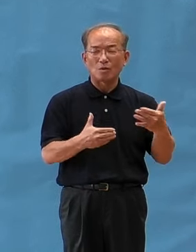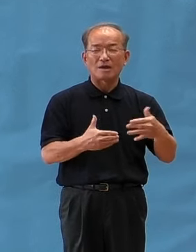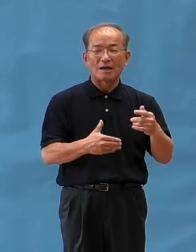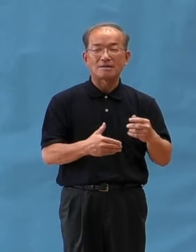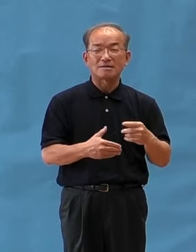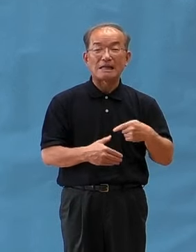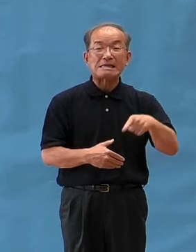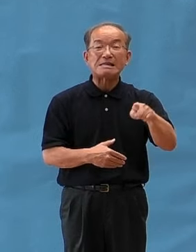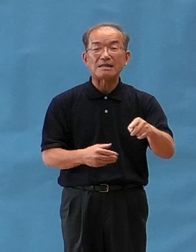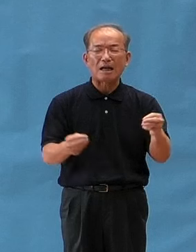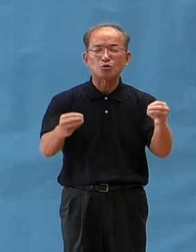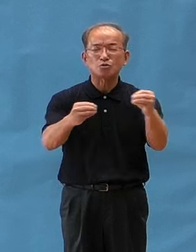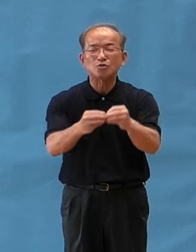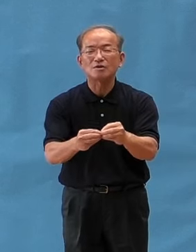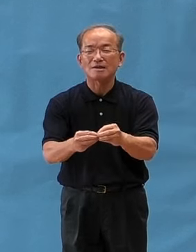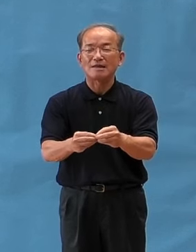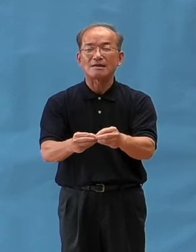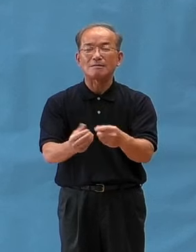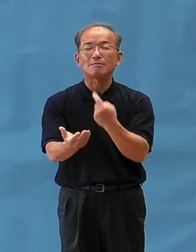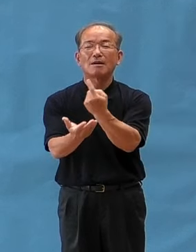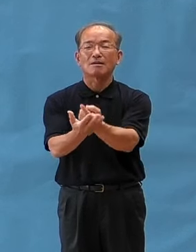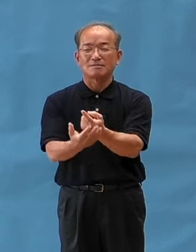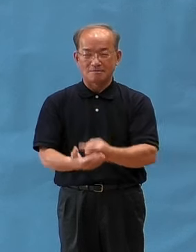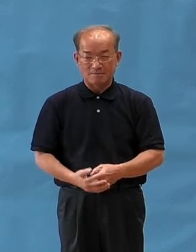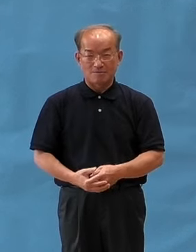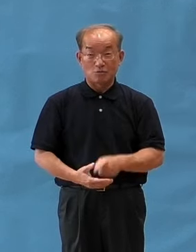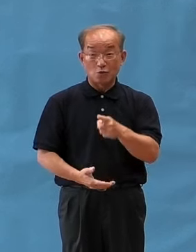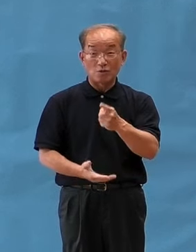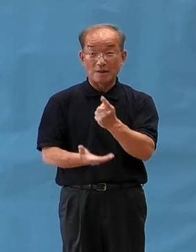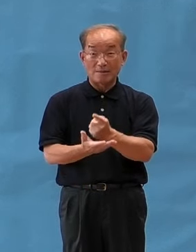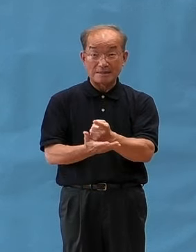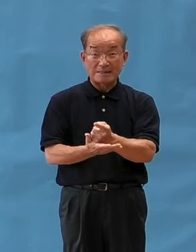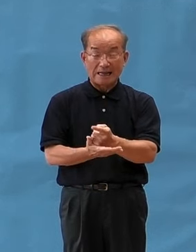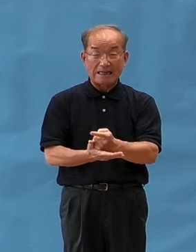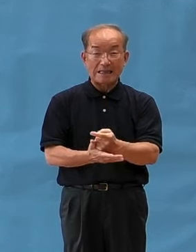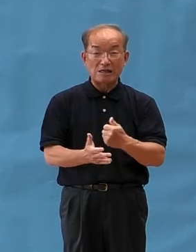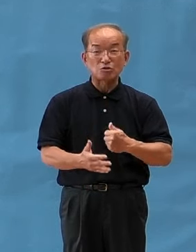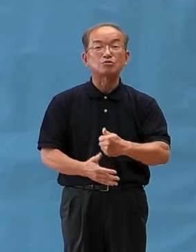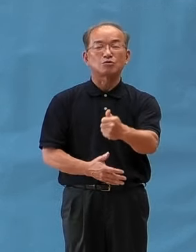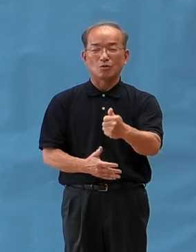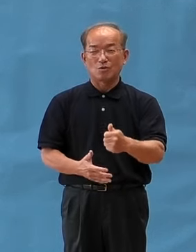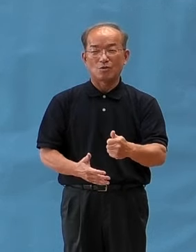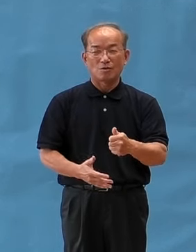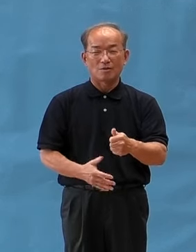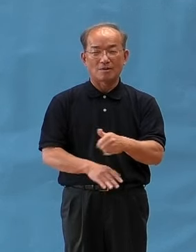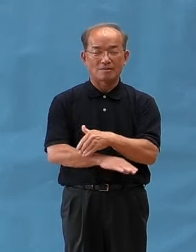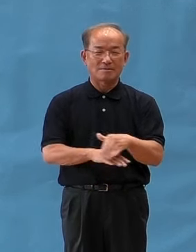ついでの夜に行きましたんで、そのためだけに出張していることはないんですけど、